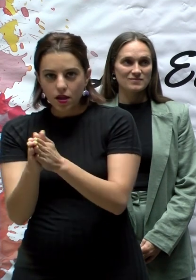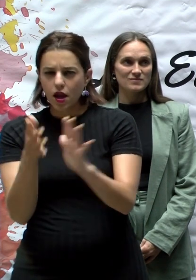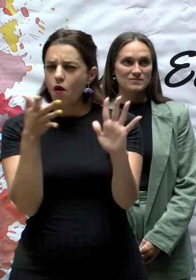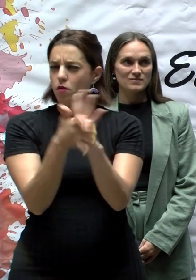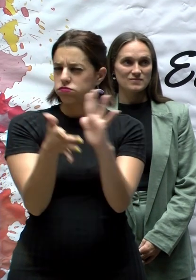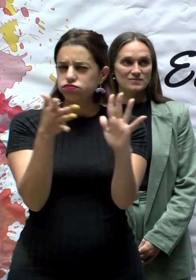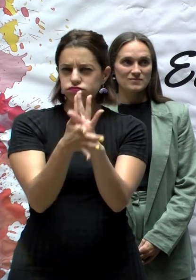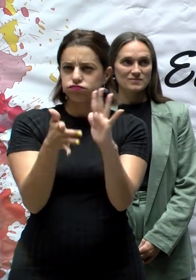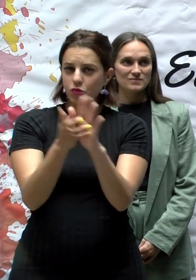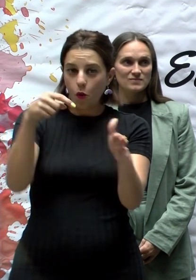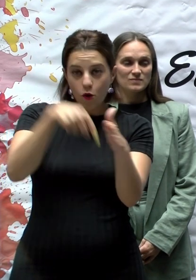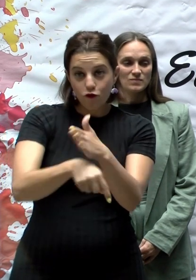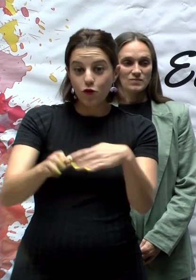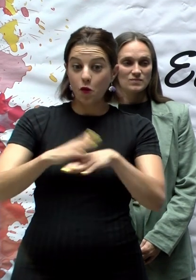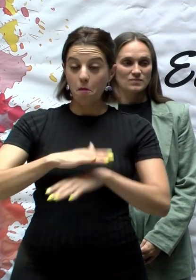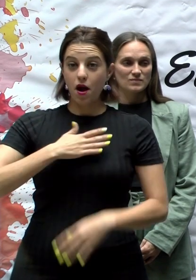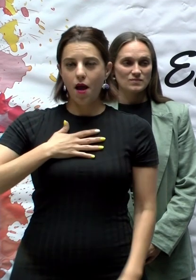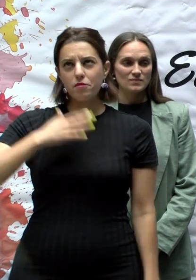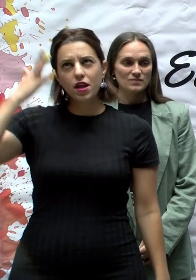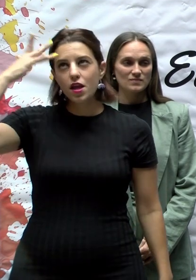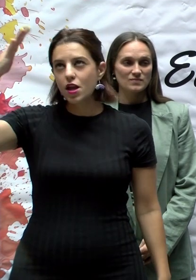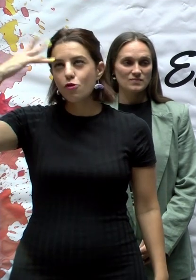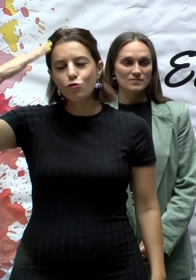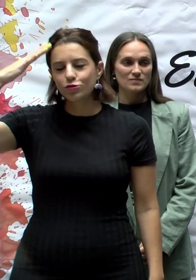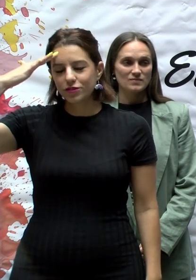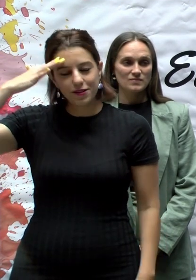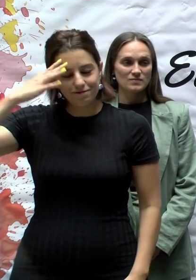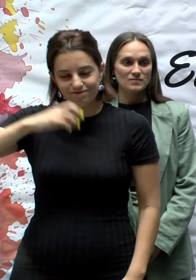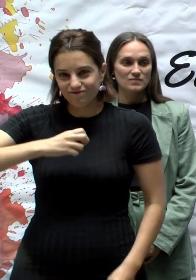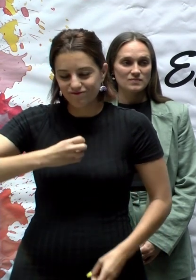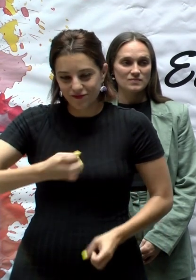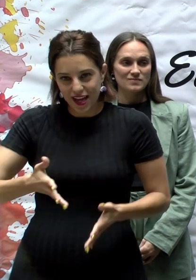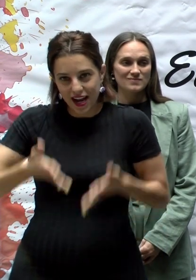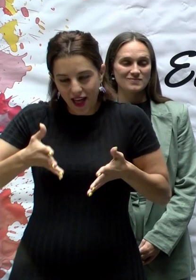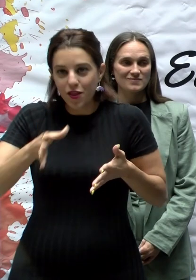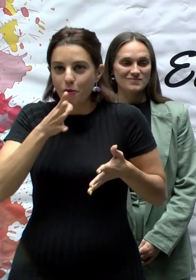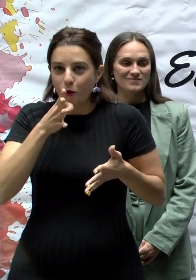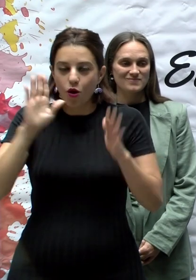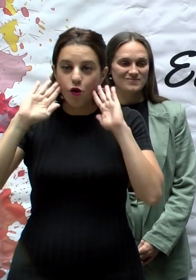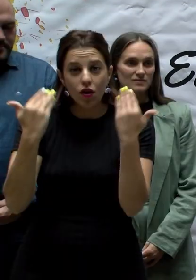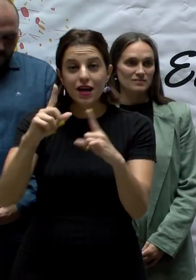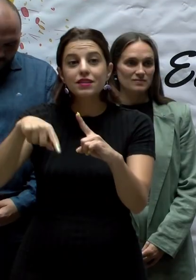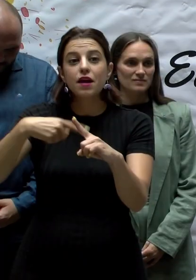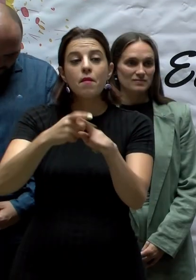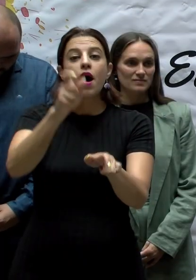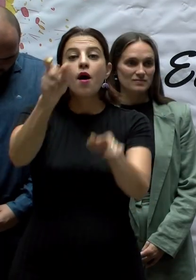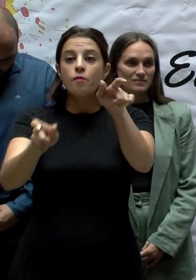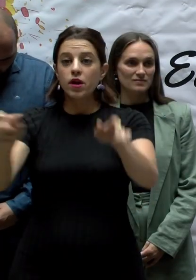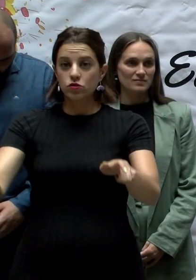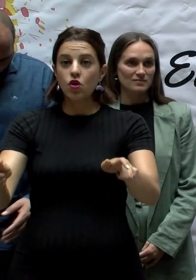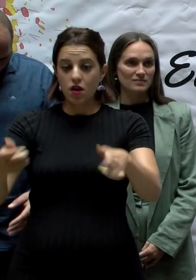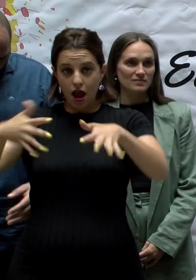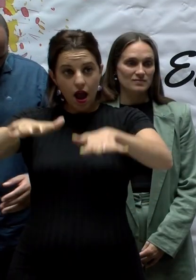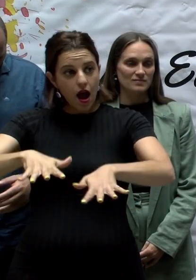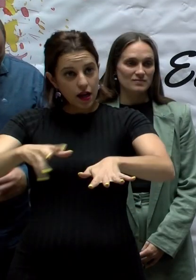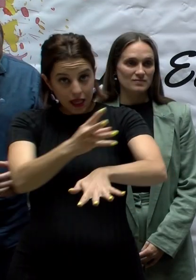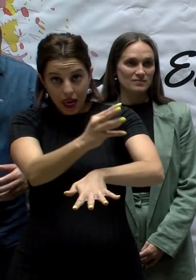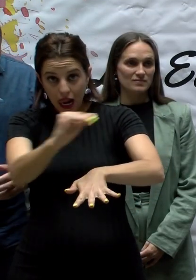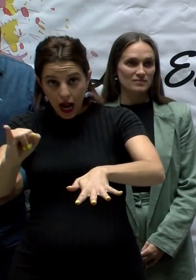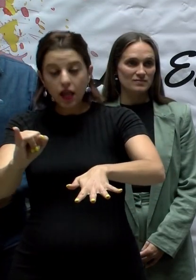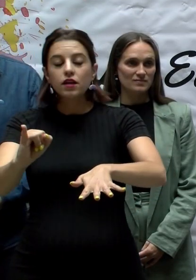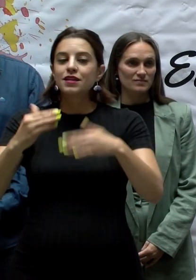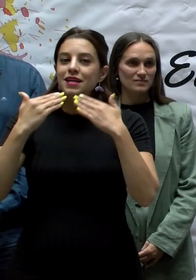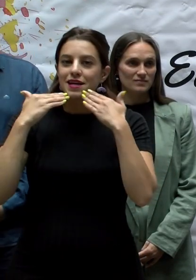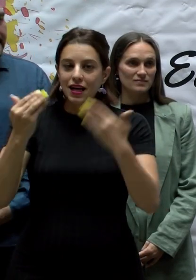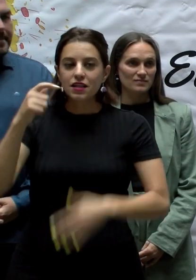ilusión muy grande poder tener este congreso aquí en nuestra isla. Muchas gracias. Y este es un día muy, muy importante para toda